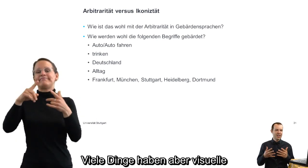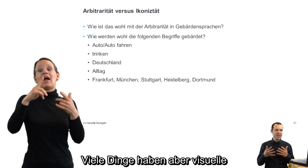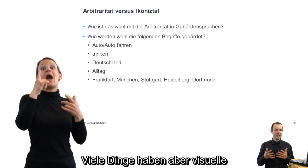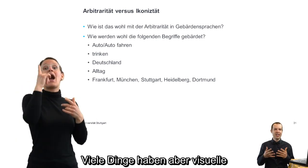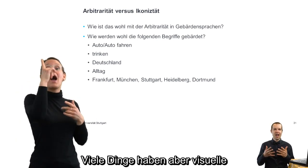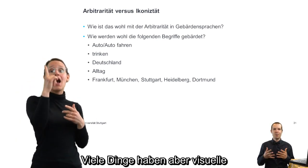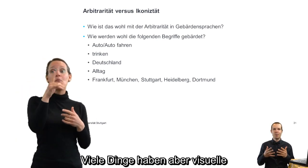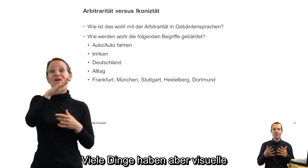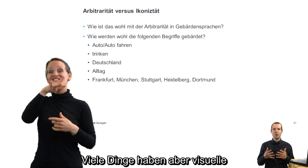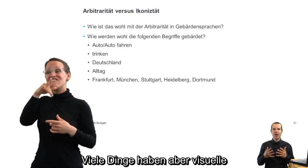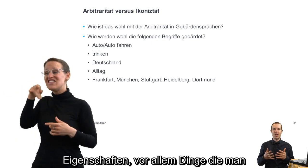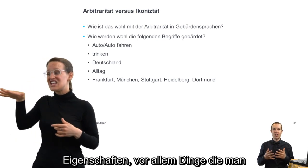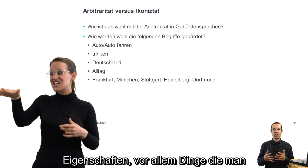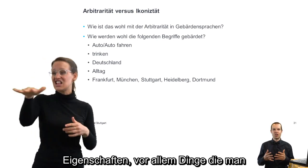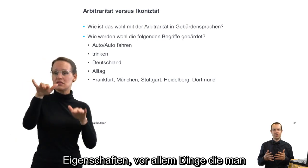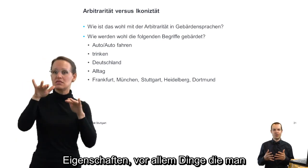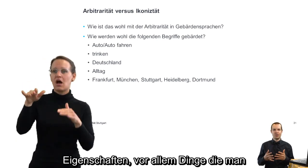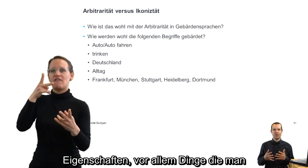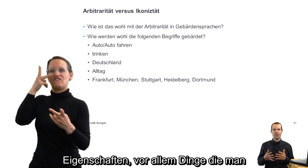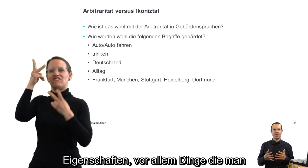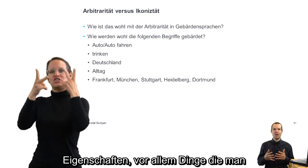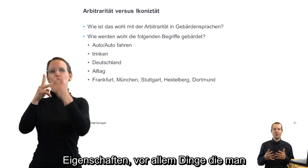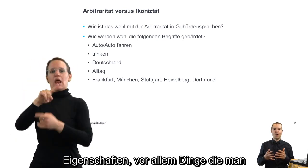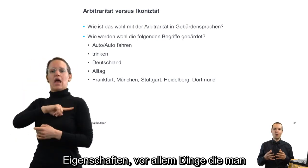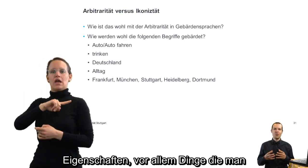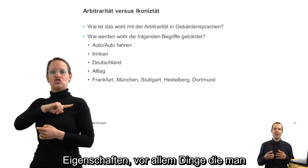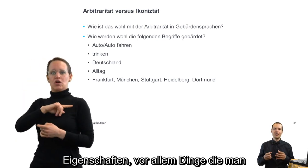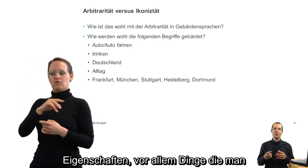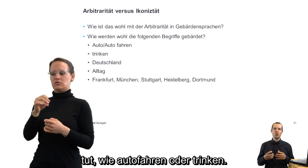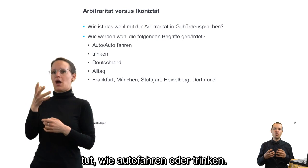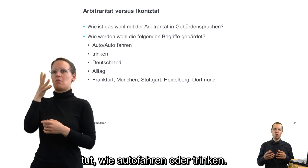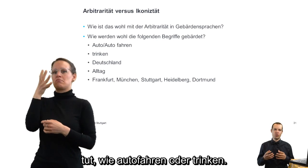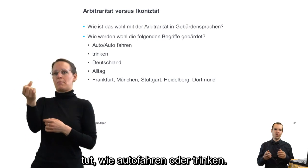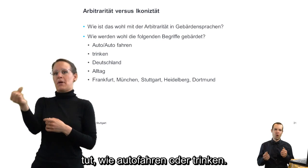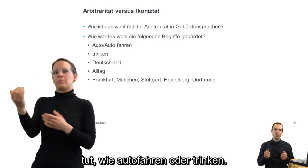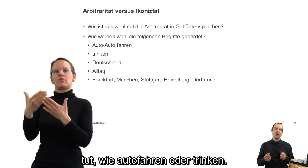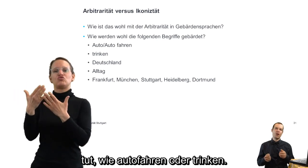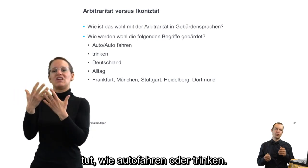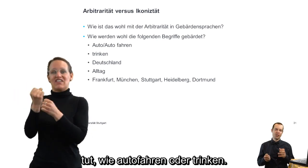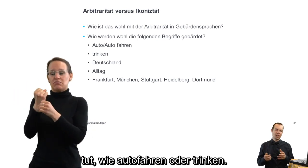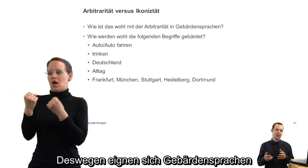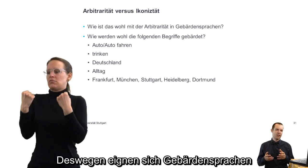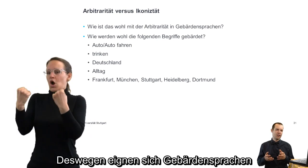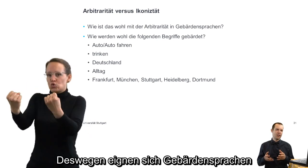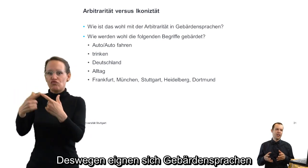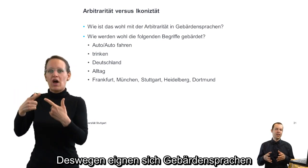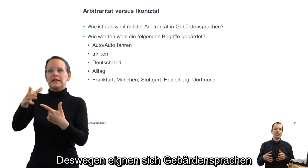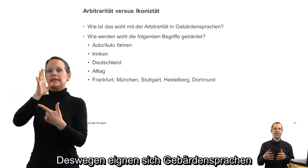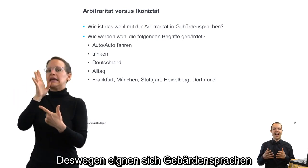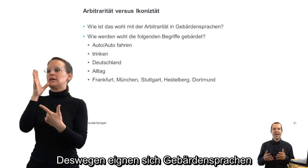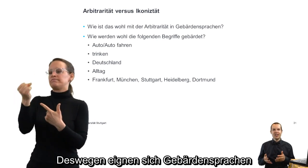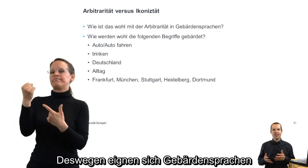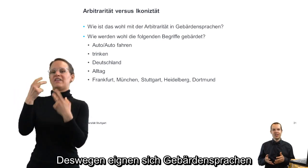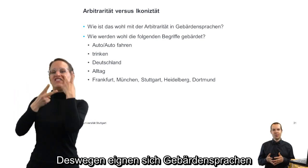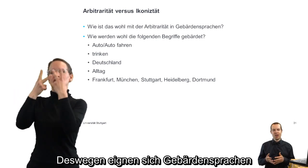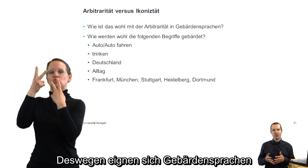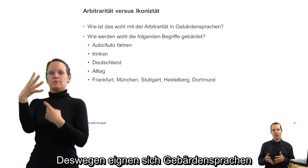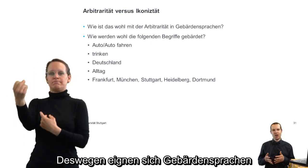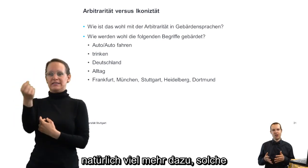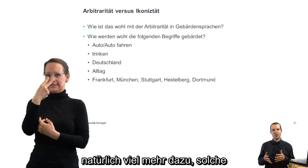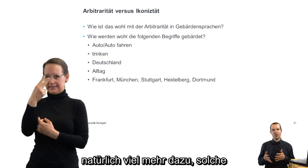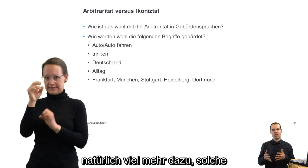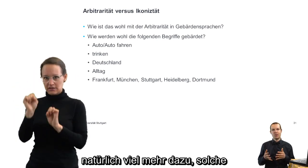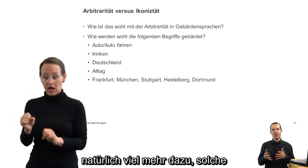Viele Dinge haben aber visuelle Eigenschaften. Vor allem Dinge, die man tut, wie Autofahren oder Trinken. Deswegen eignen sich